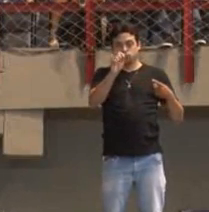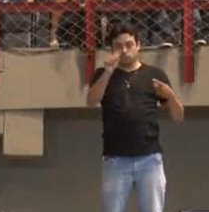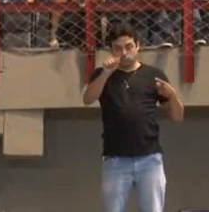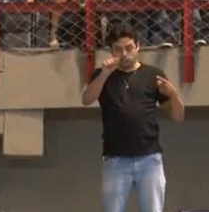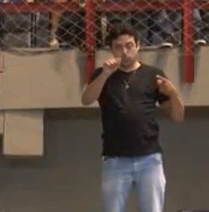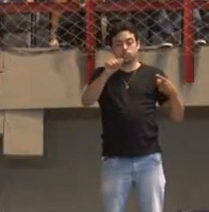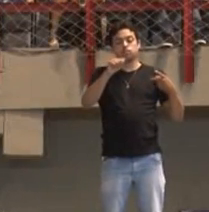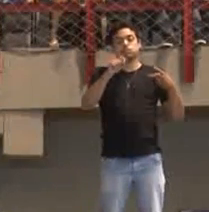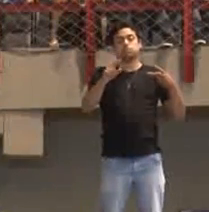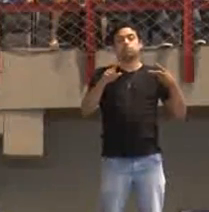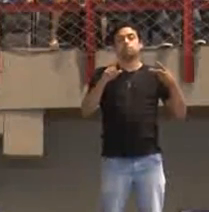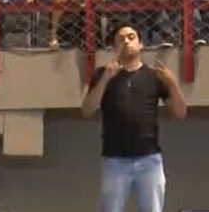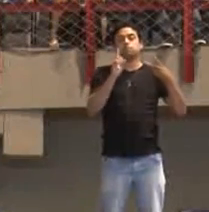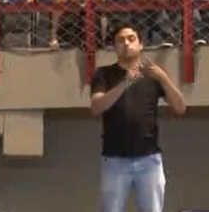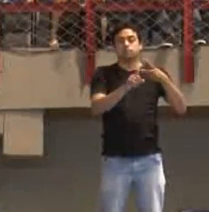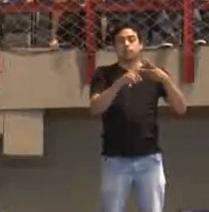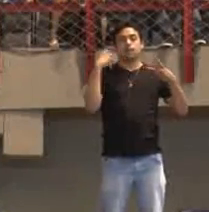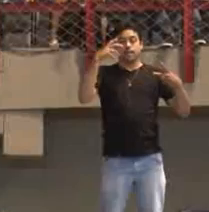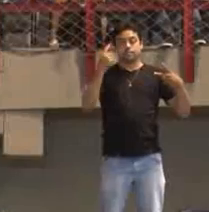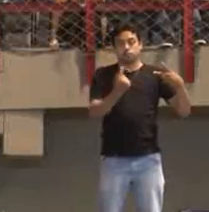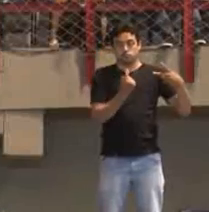do Exílio.